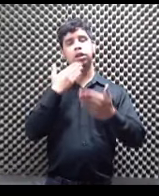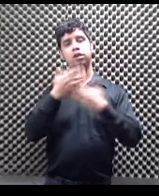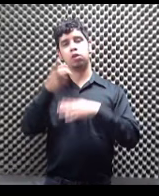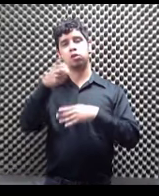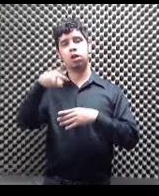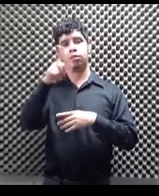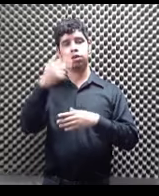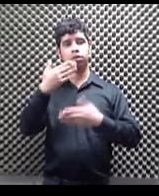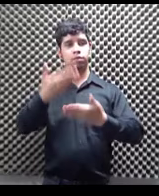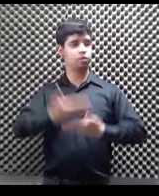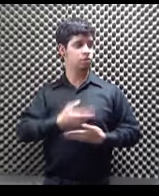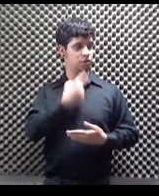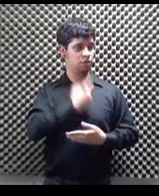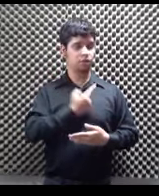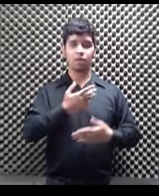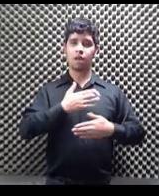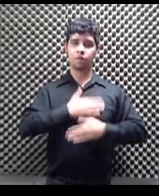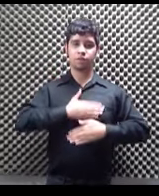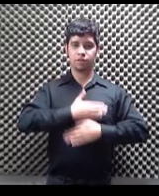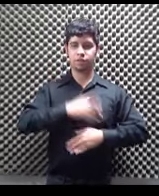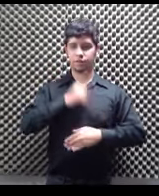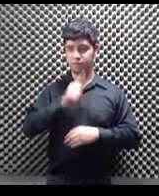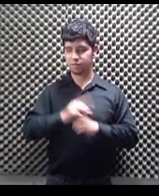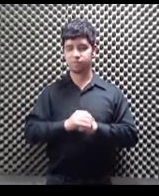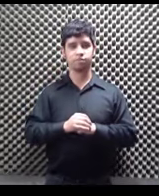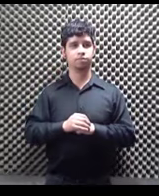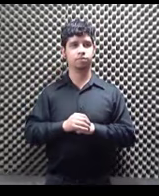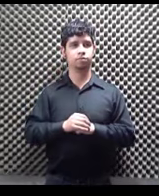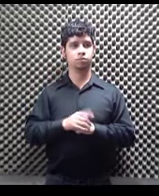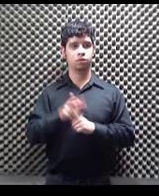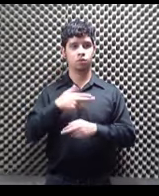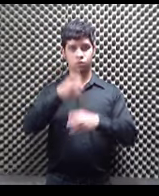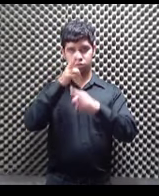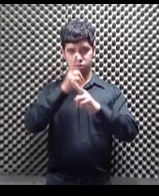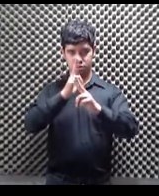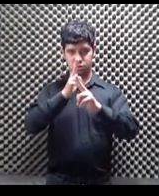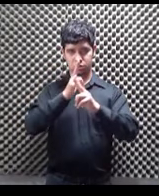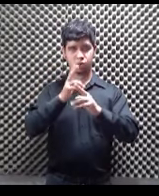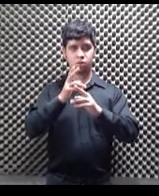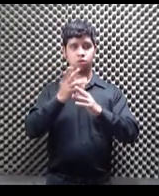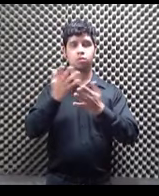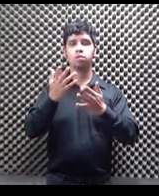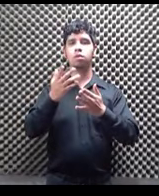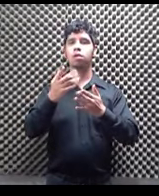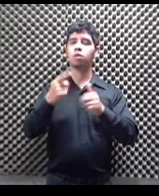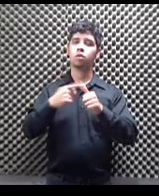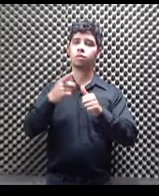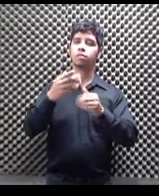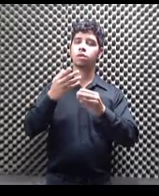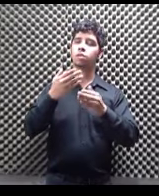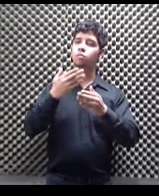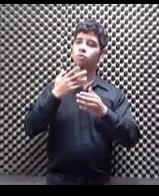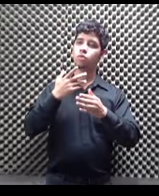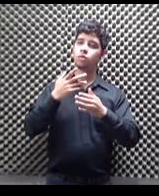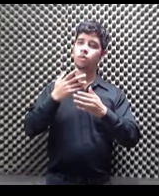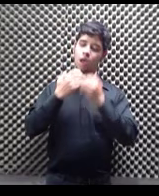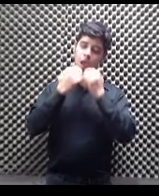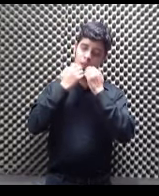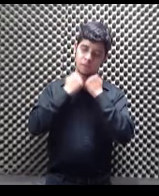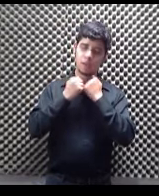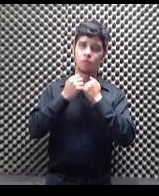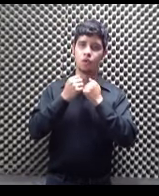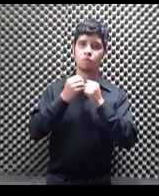invitación. ¿Viste que te dije que le ibas a pasar fantástico, chévere? Un honor volver a compartir con uno de mis muy queridos profesores